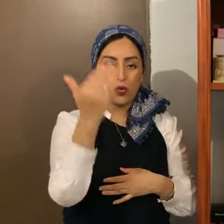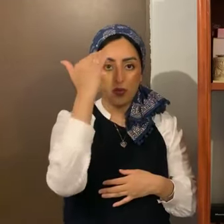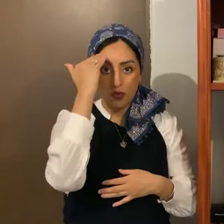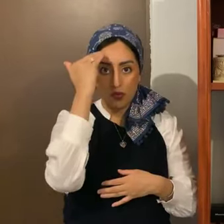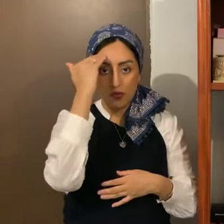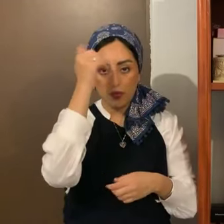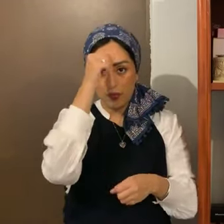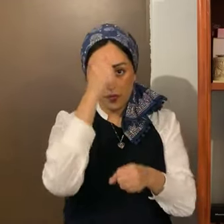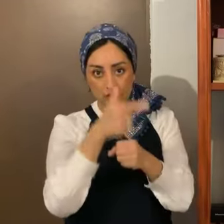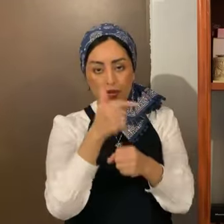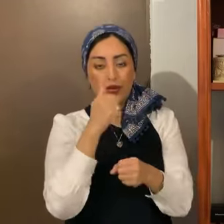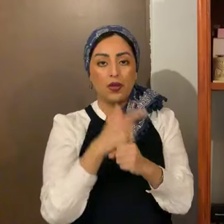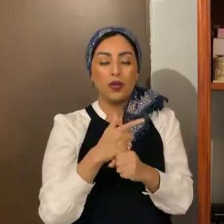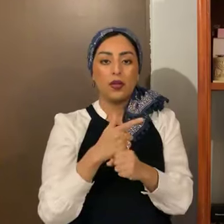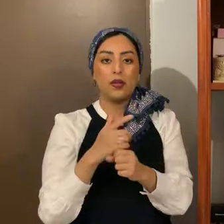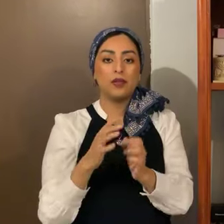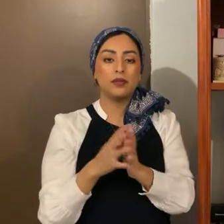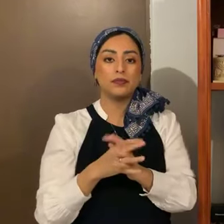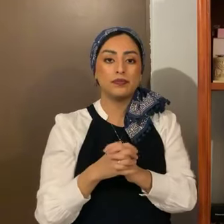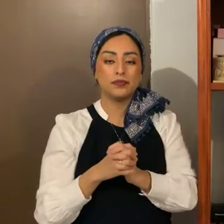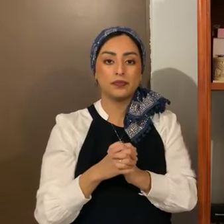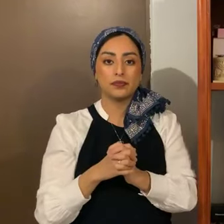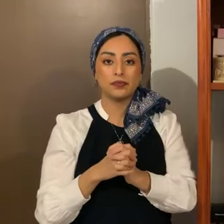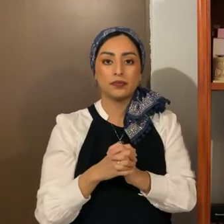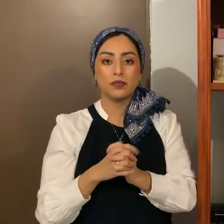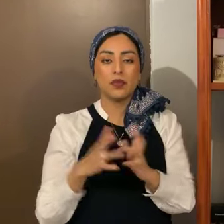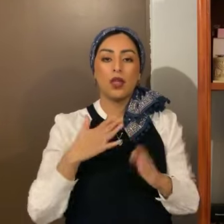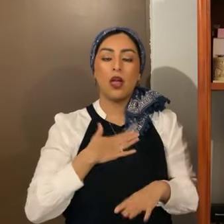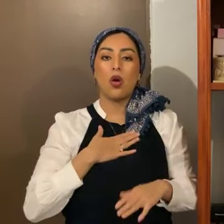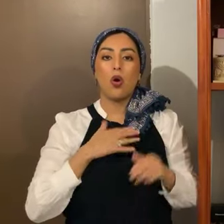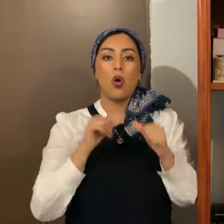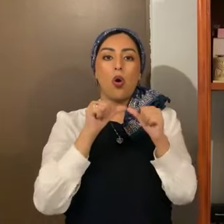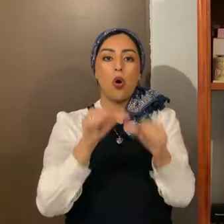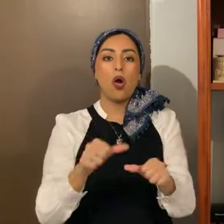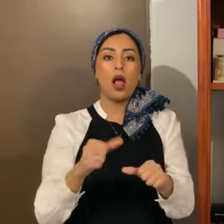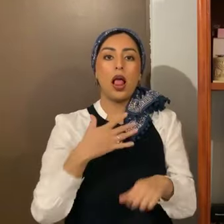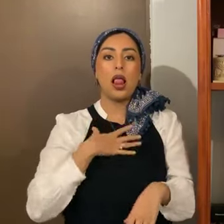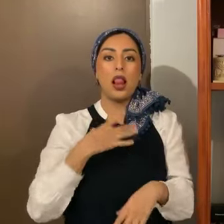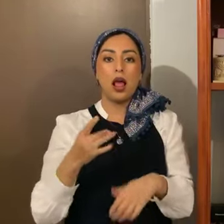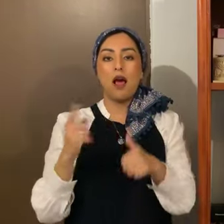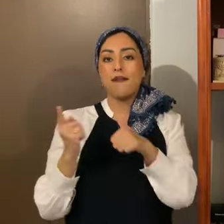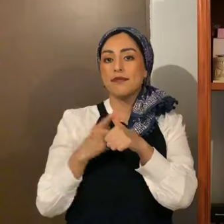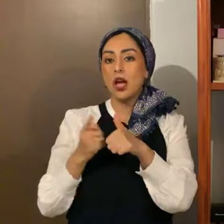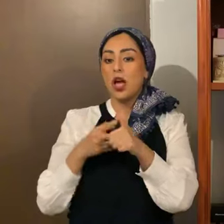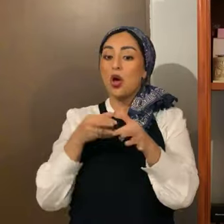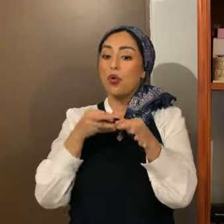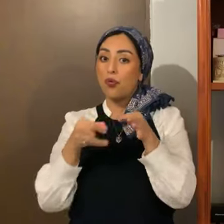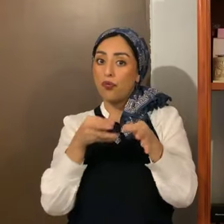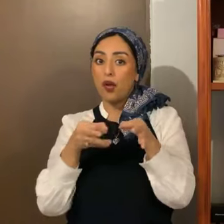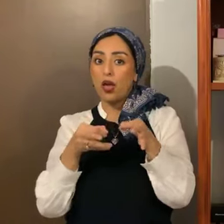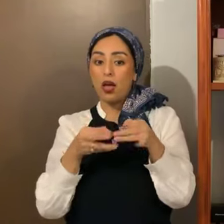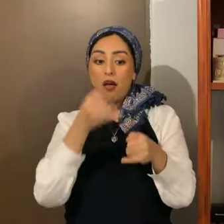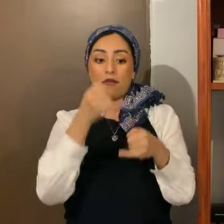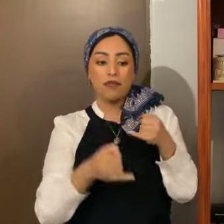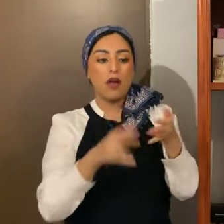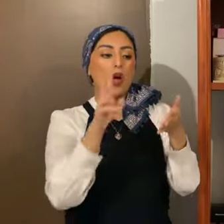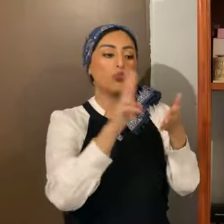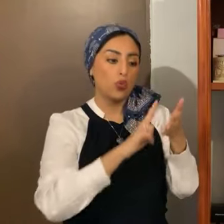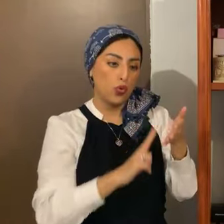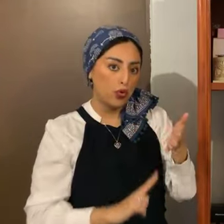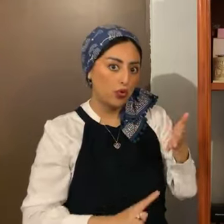amadas jayot, hermanos, hermanas, amigos, amigas, que siempre me gusta irles dando una explicación y después lo leemos, ¿de